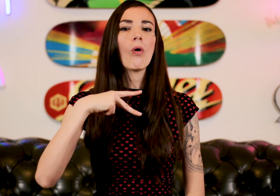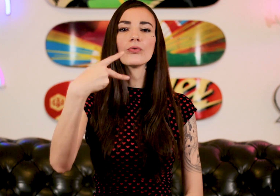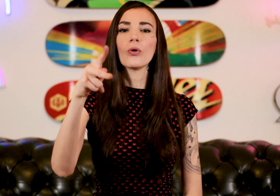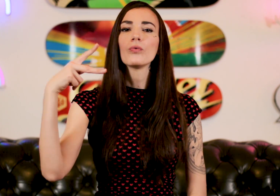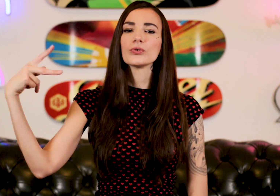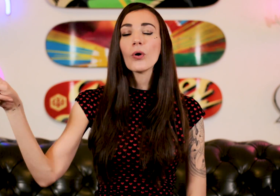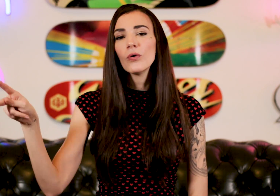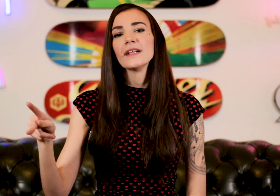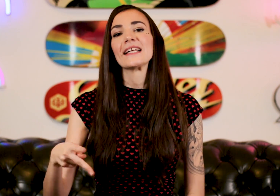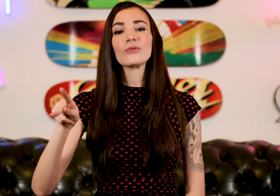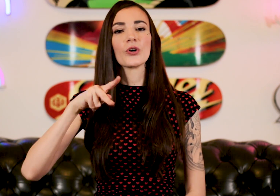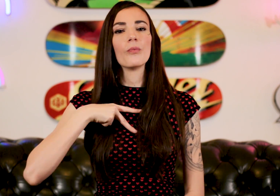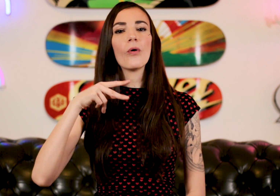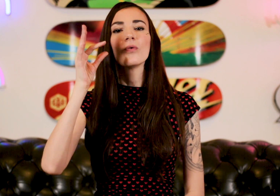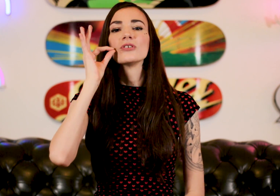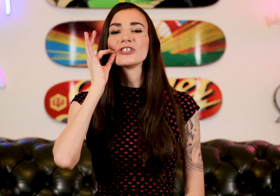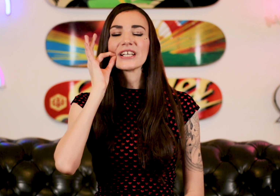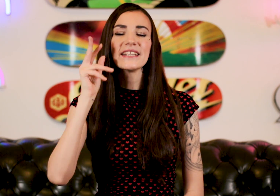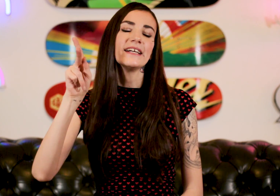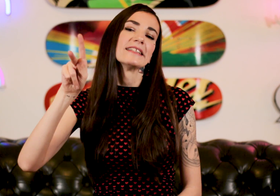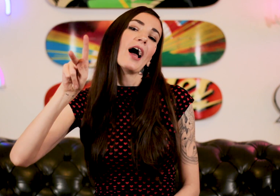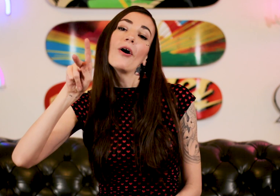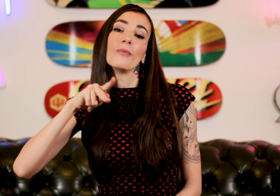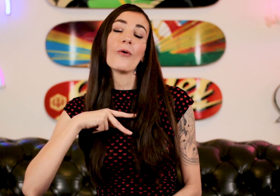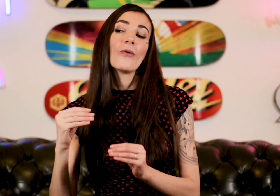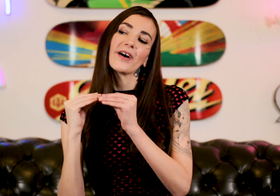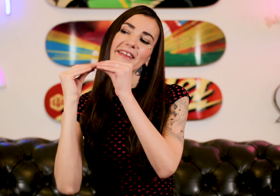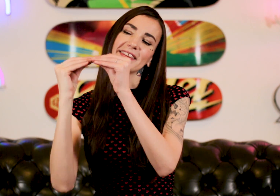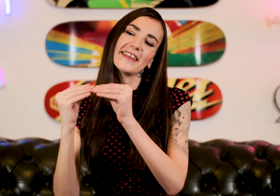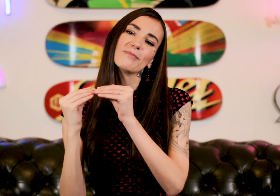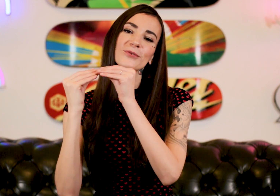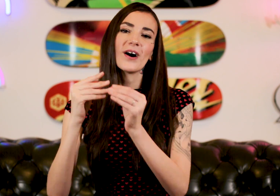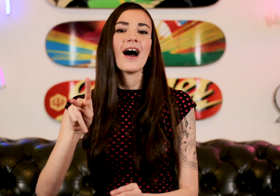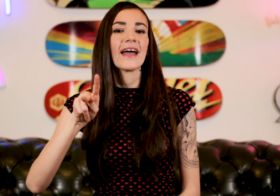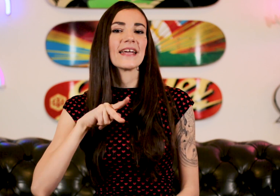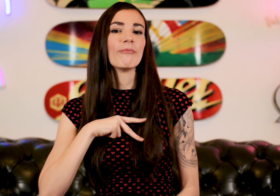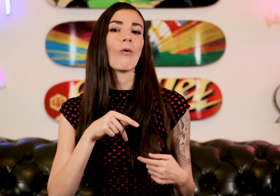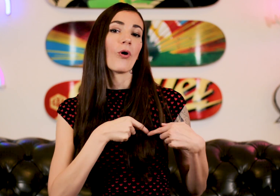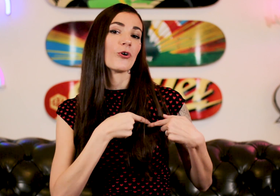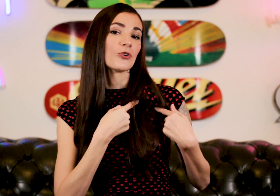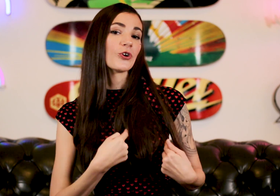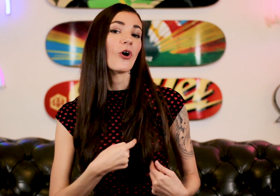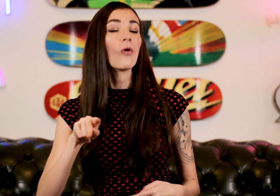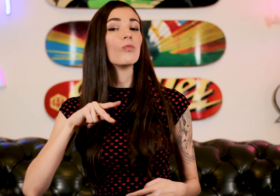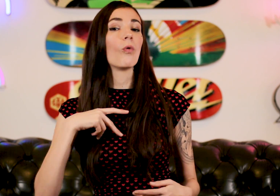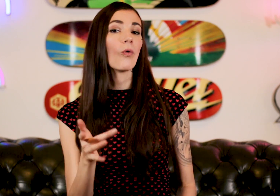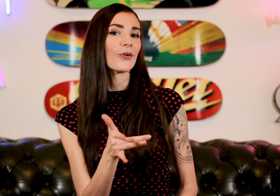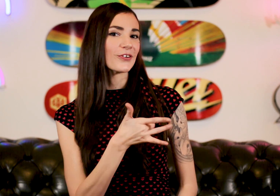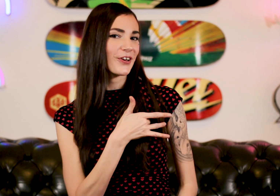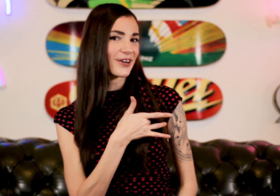mon, ton, son. Donc mon chéri, mon amour et mon cœur ou mon cœur.